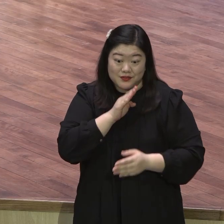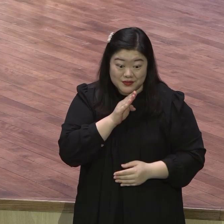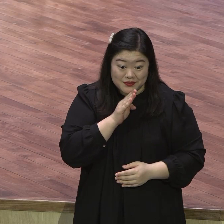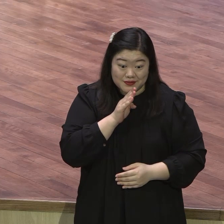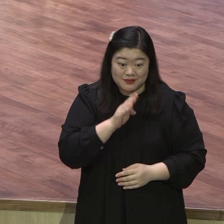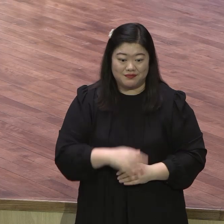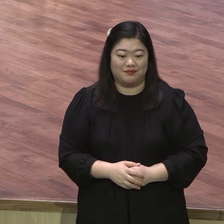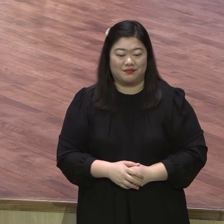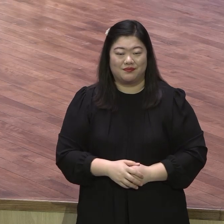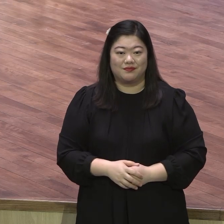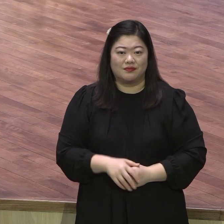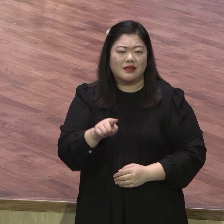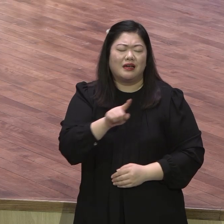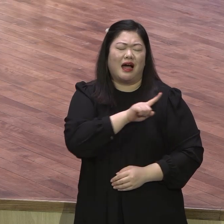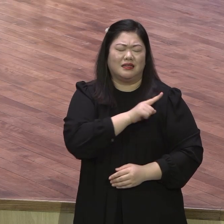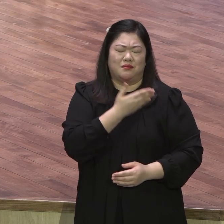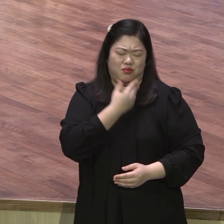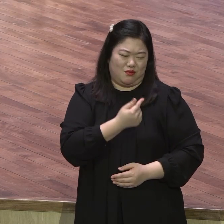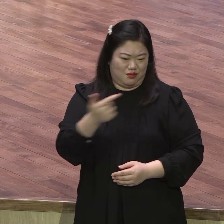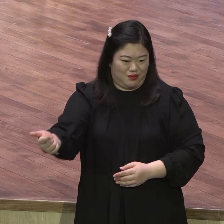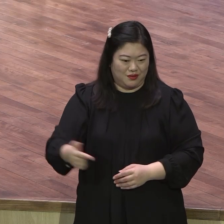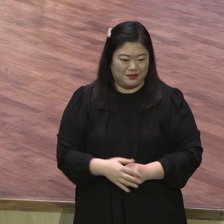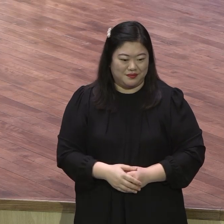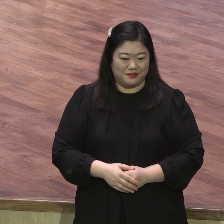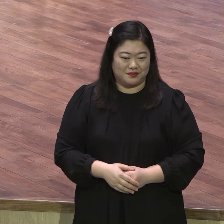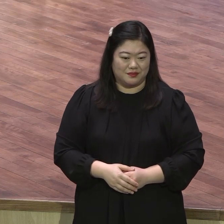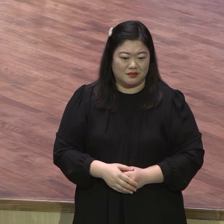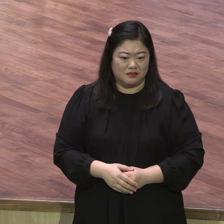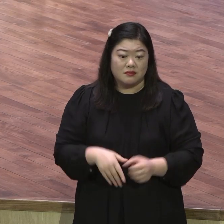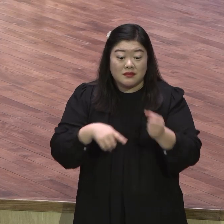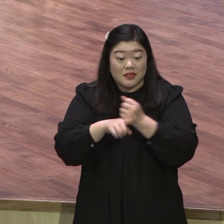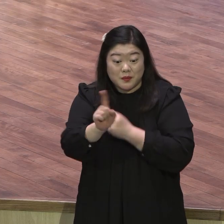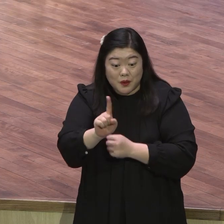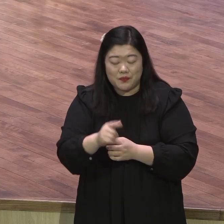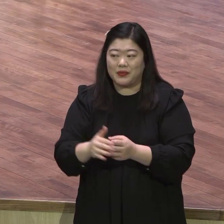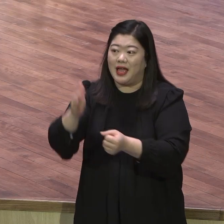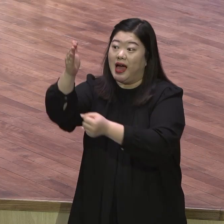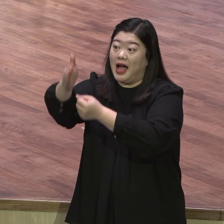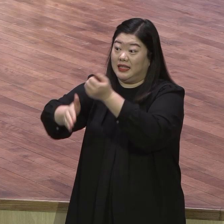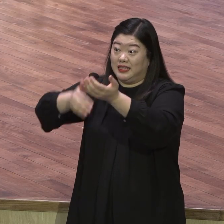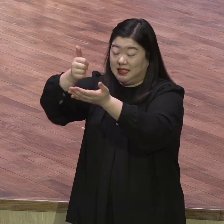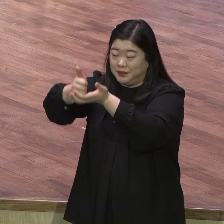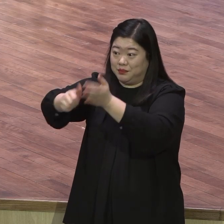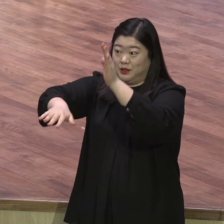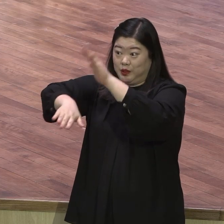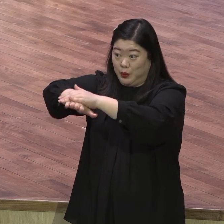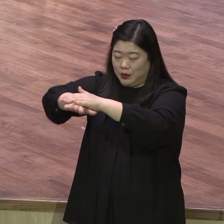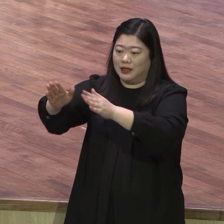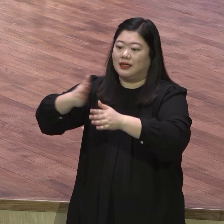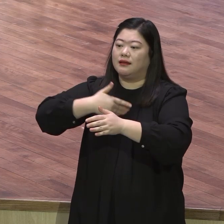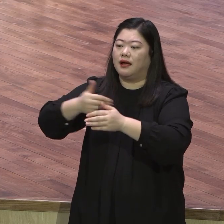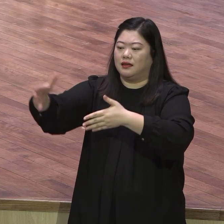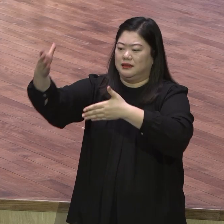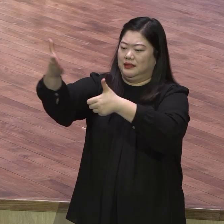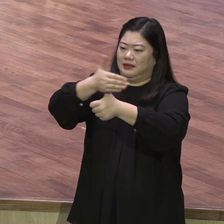최고 축복이죠. 무슨 말입니까? 이 말이 하나님의 손에 붙들려 있는 삶.